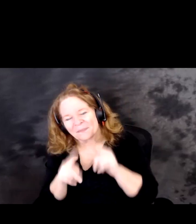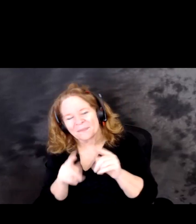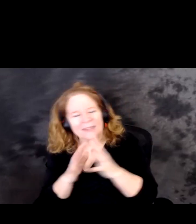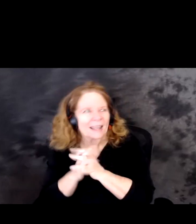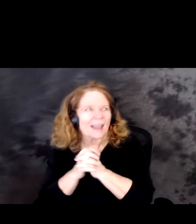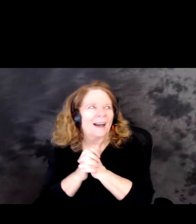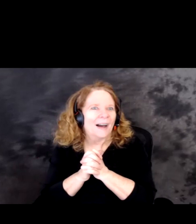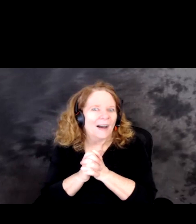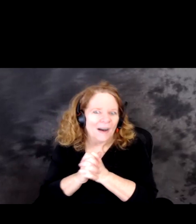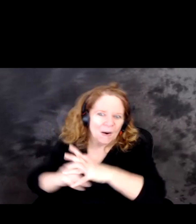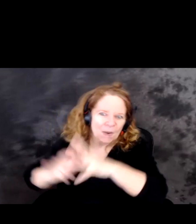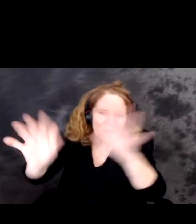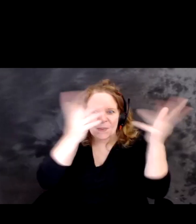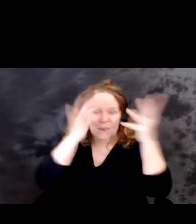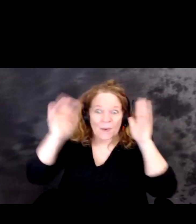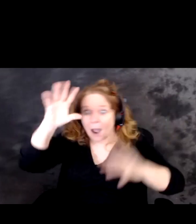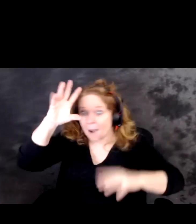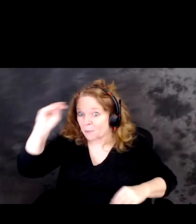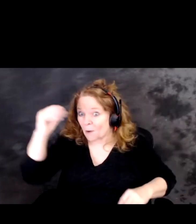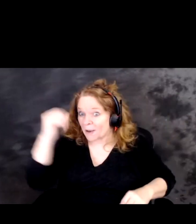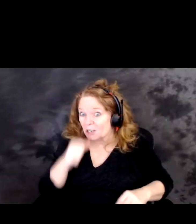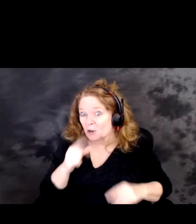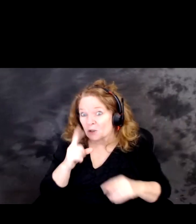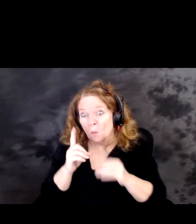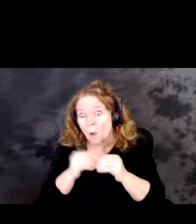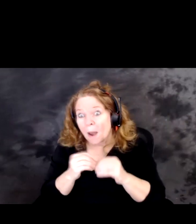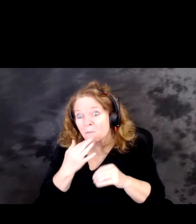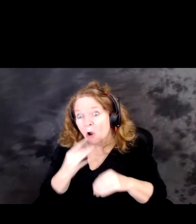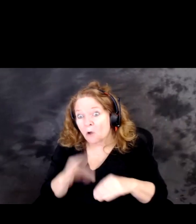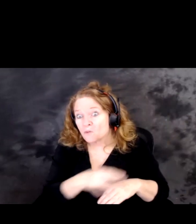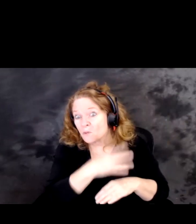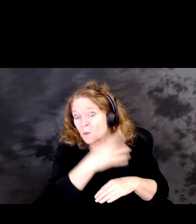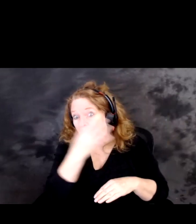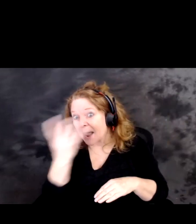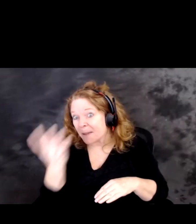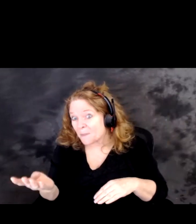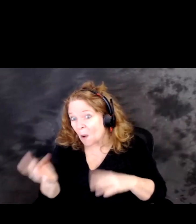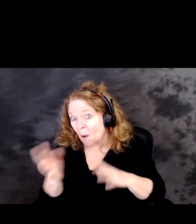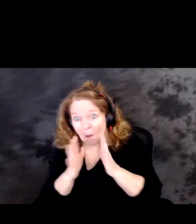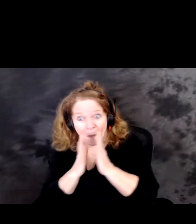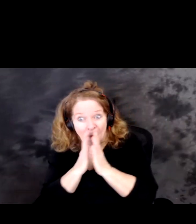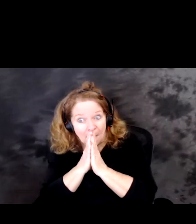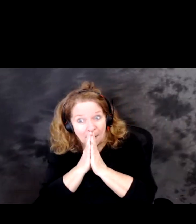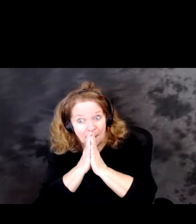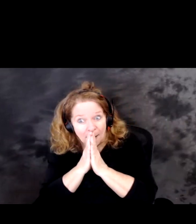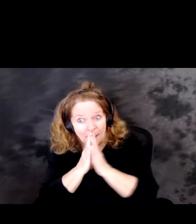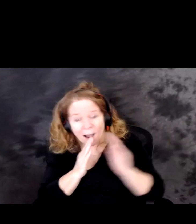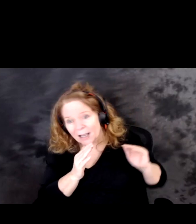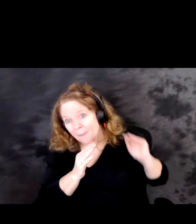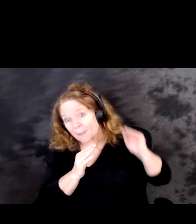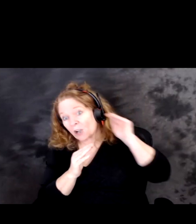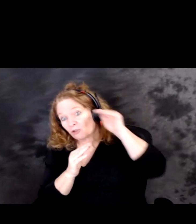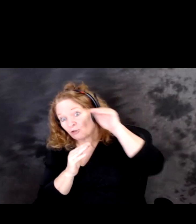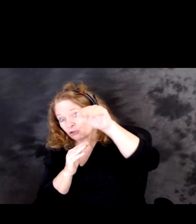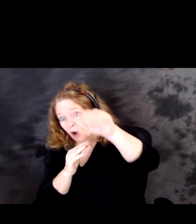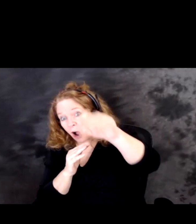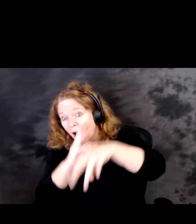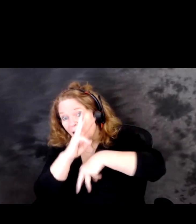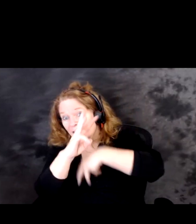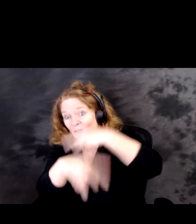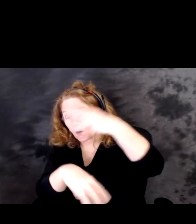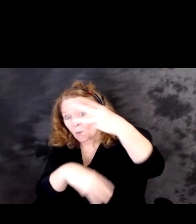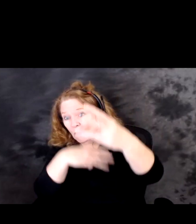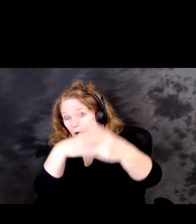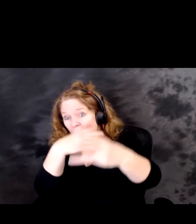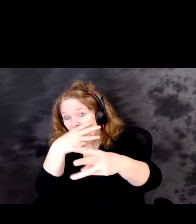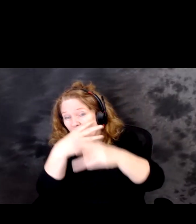menos. What did you do, niños y niñas? Una vuelta más del arco iris. Va a ir a